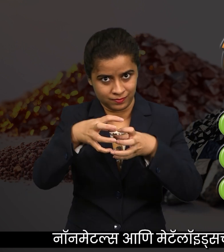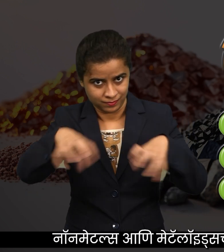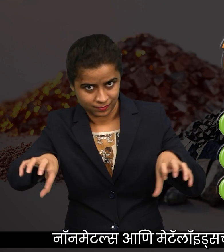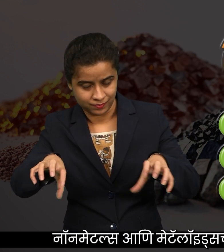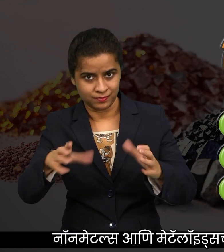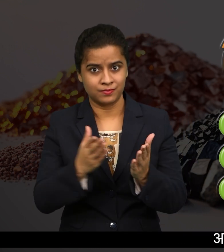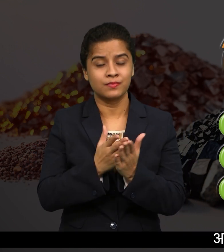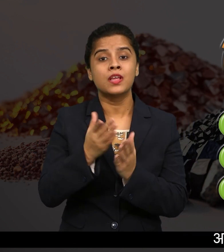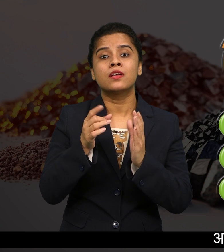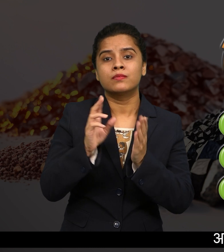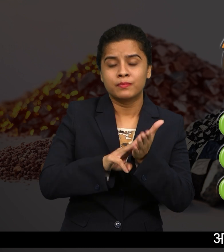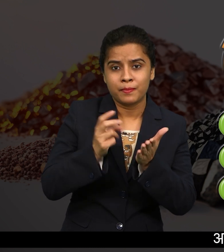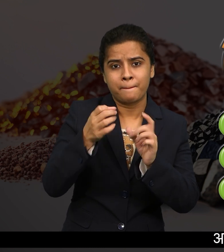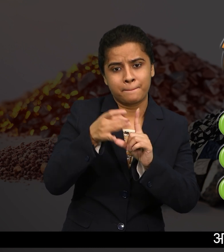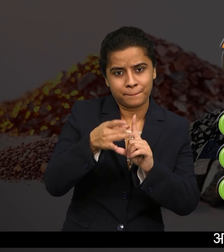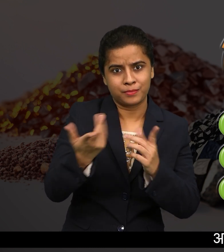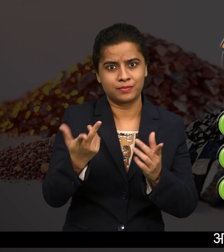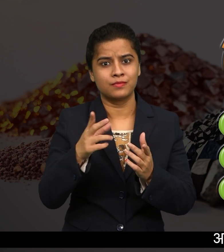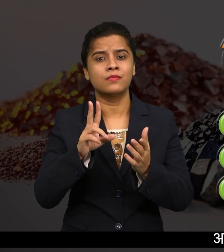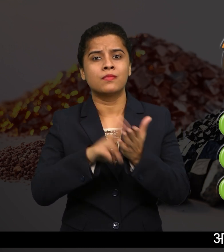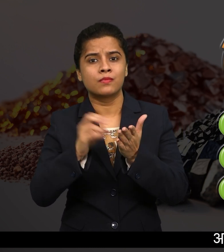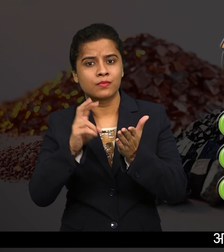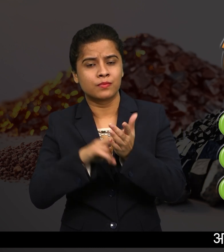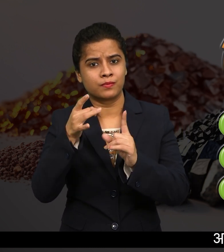होते आणि ते आजही वापरात आहेत.